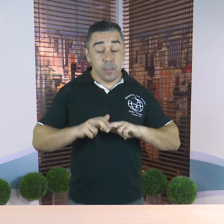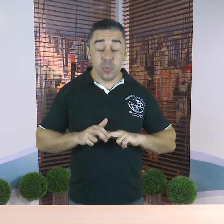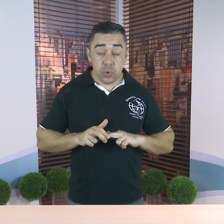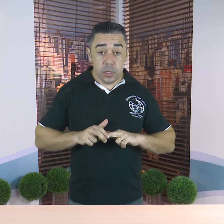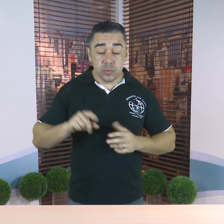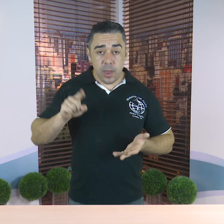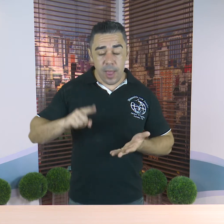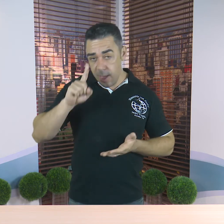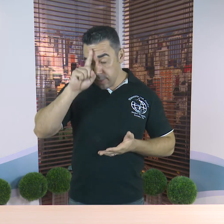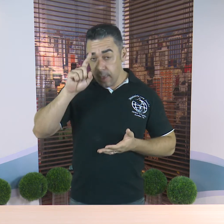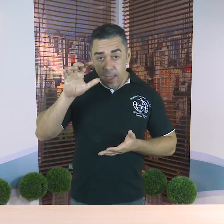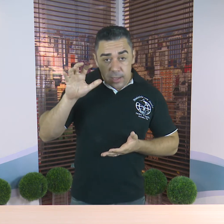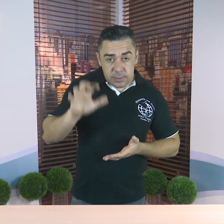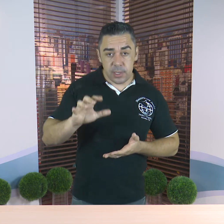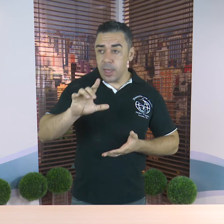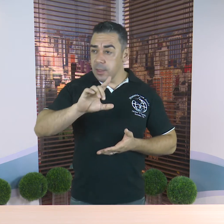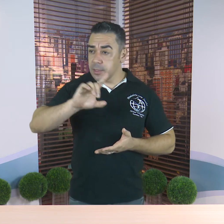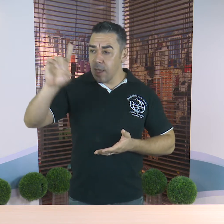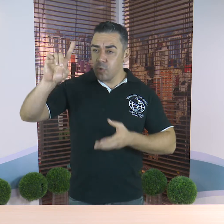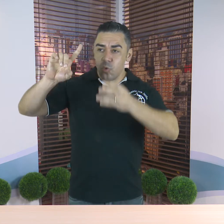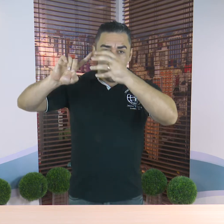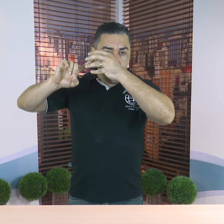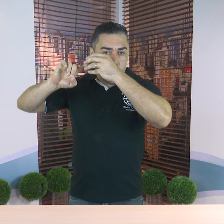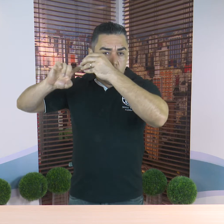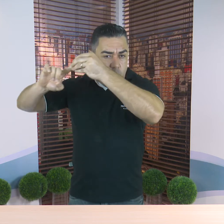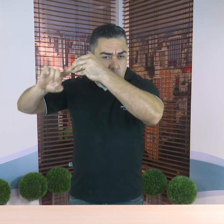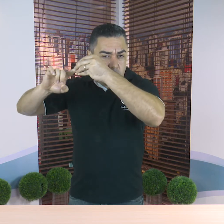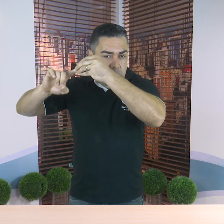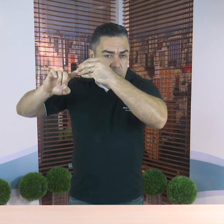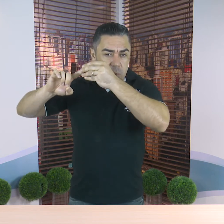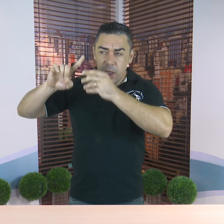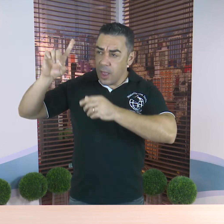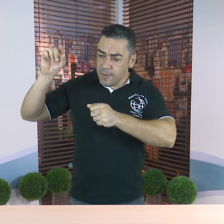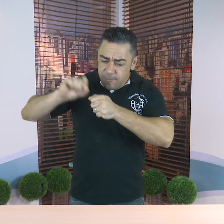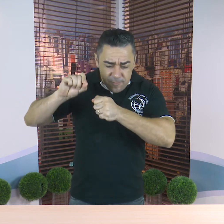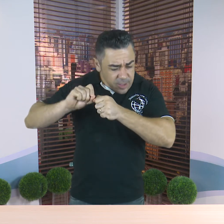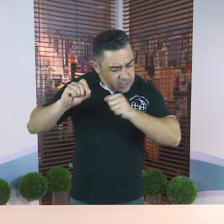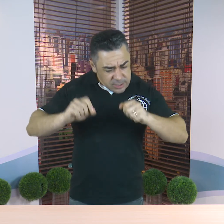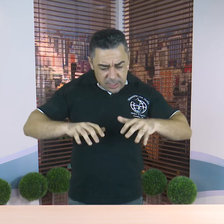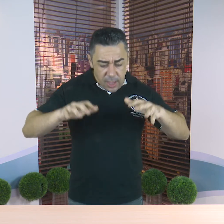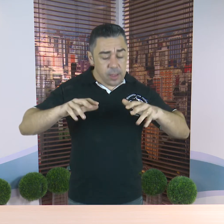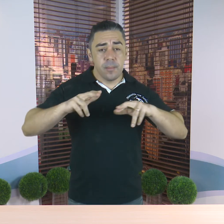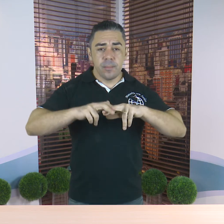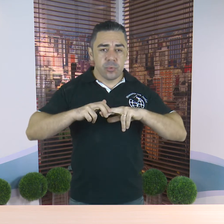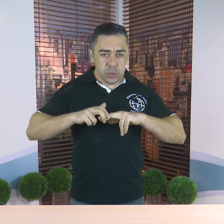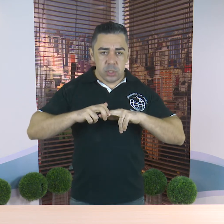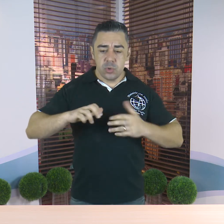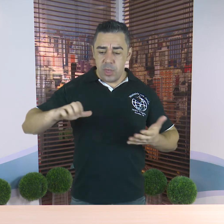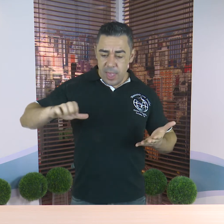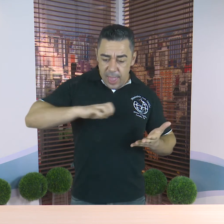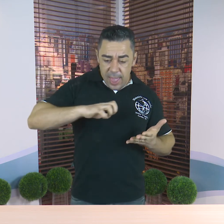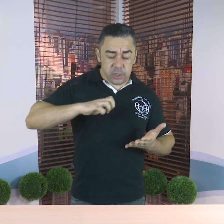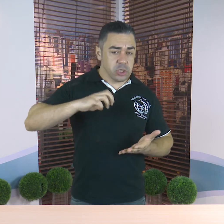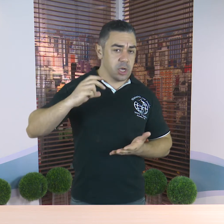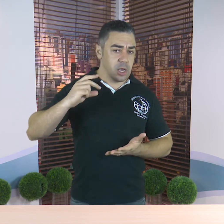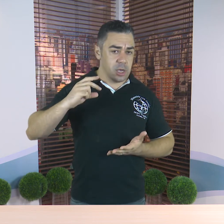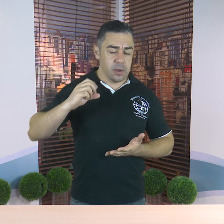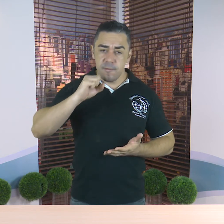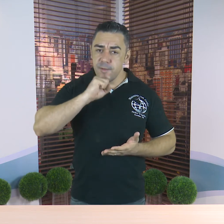essa ideia de Deus como fonte de todas as coisas criadas que confere à ética do Antigo Testamento o